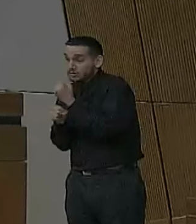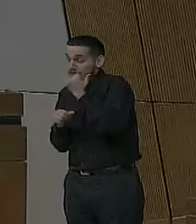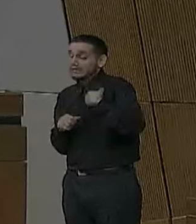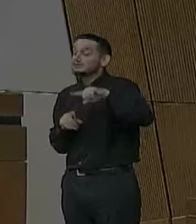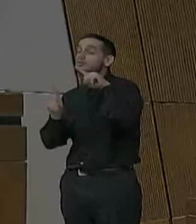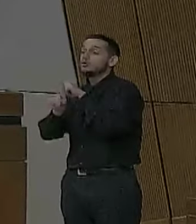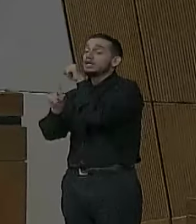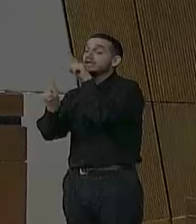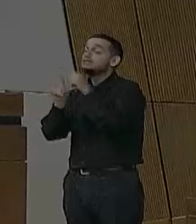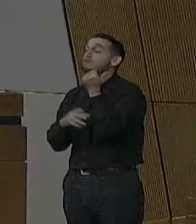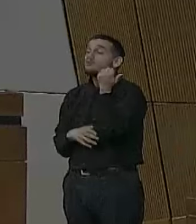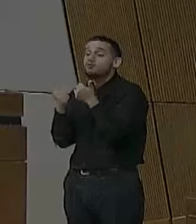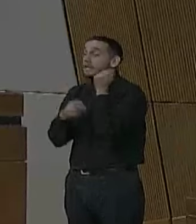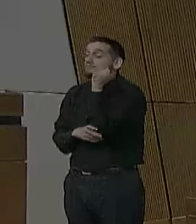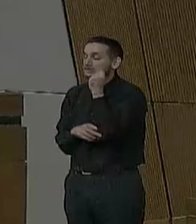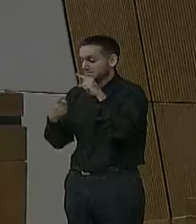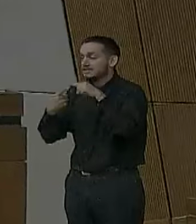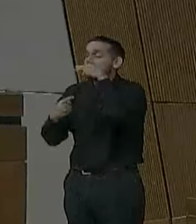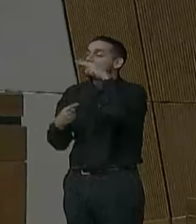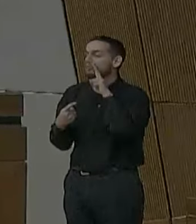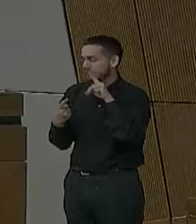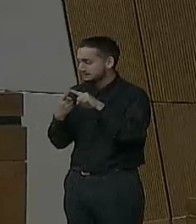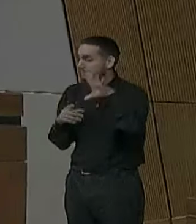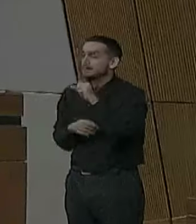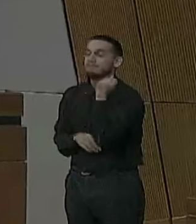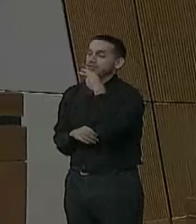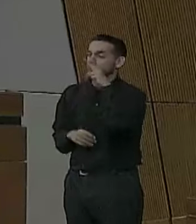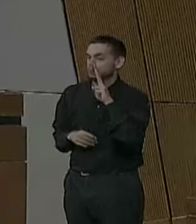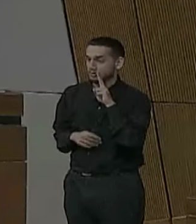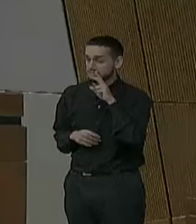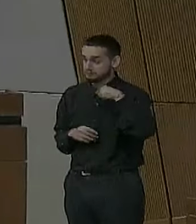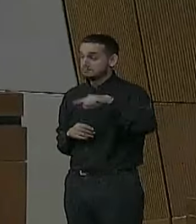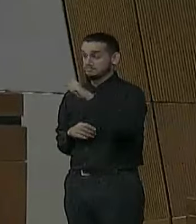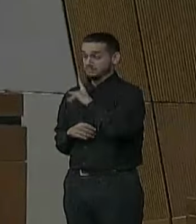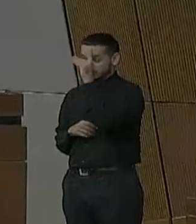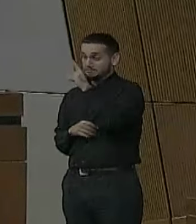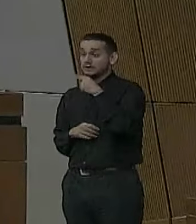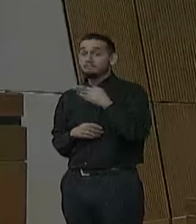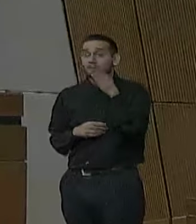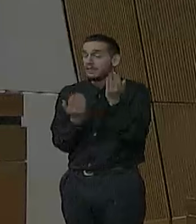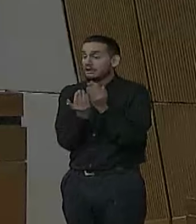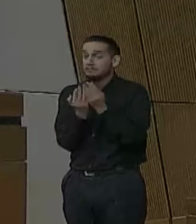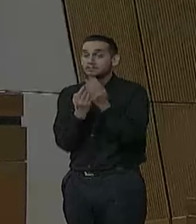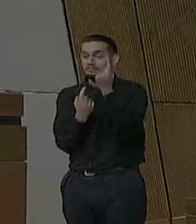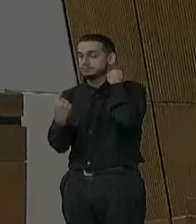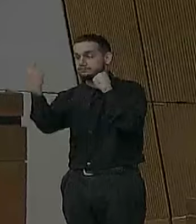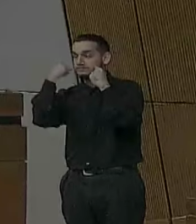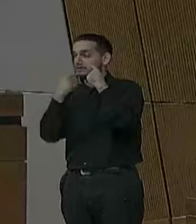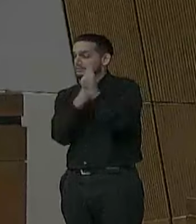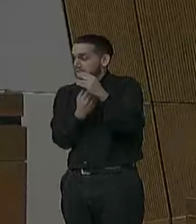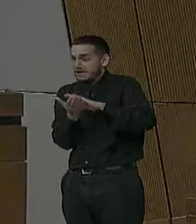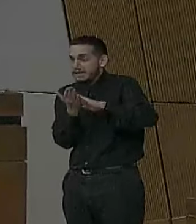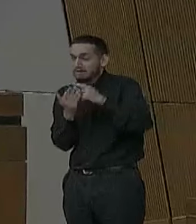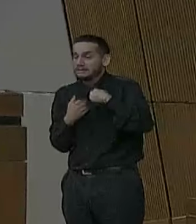de la educación. Las personas con discapacidad nos capacitamos, queremos capacitarnos, queremos formarnos,